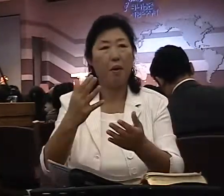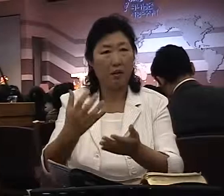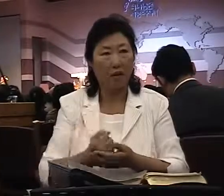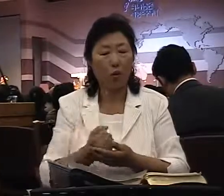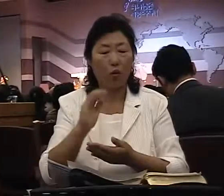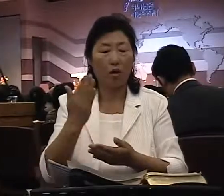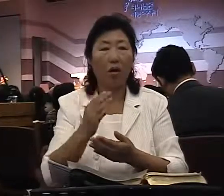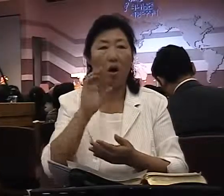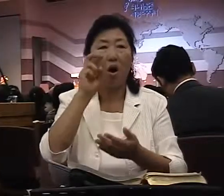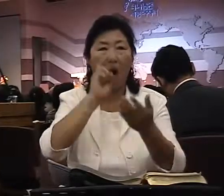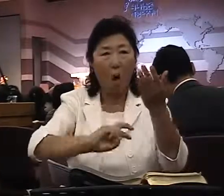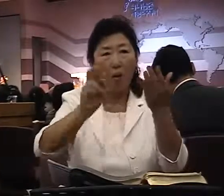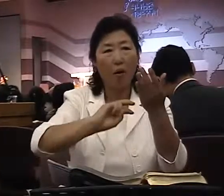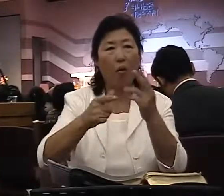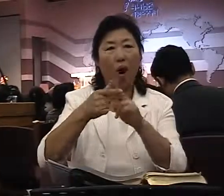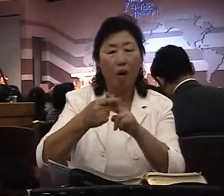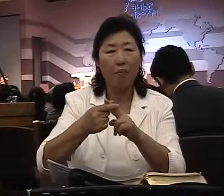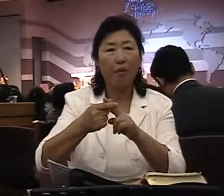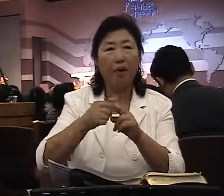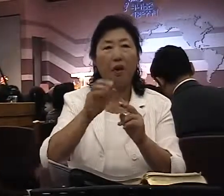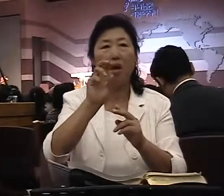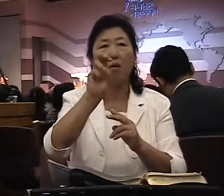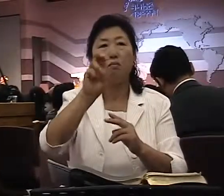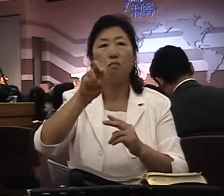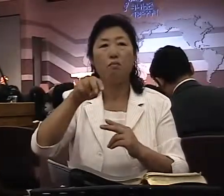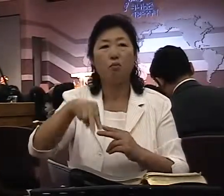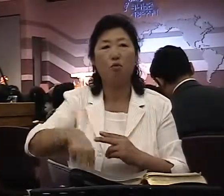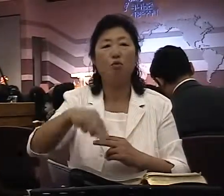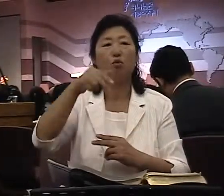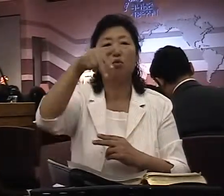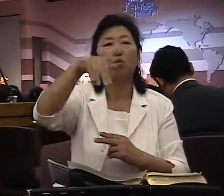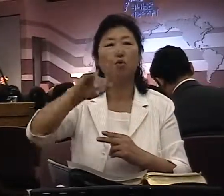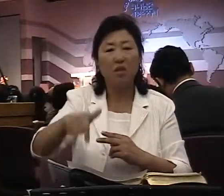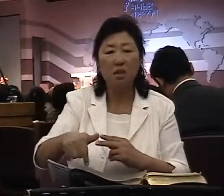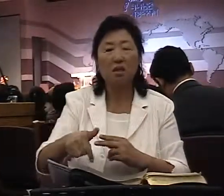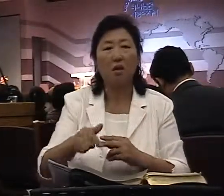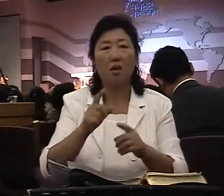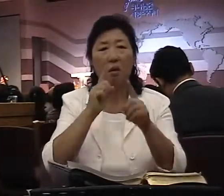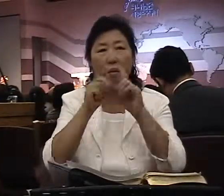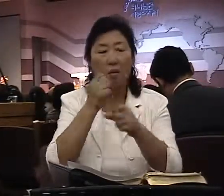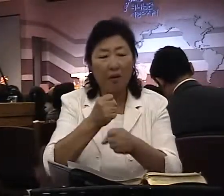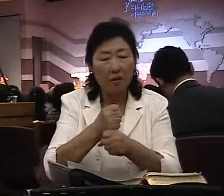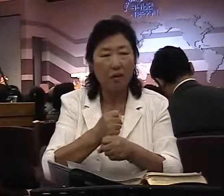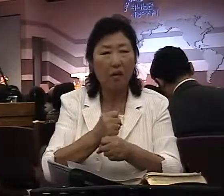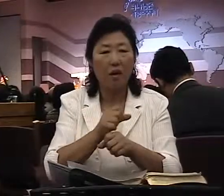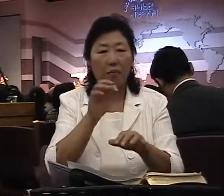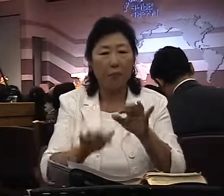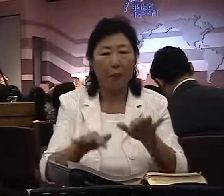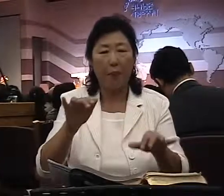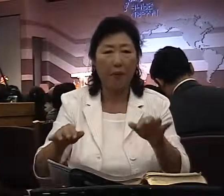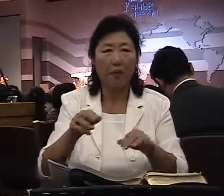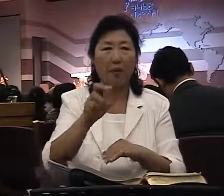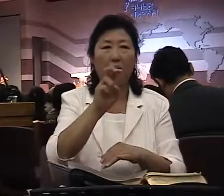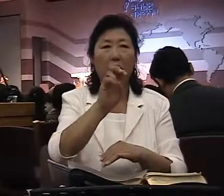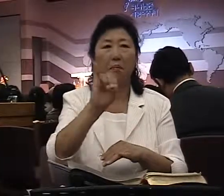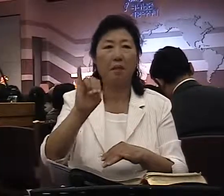하나가 되어서 뮤직을 만들어야 피아니스트라 그러지 두드린다고 피아니스트라고 그러지 않을 거죠.